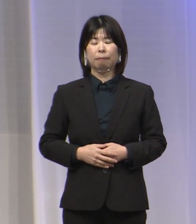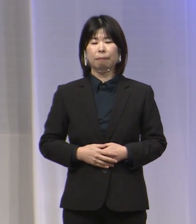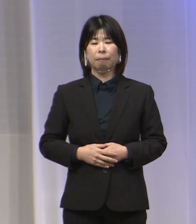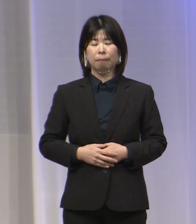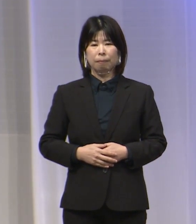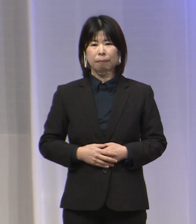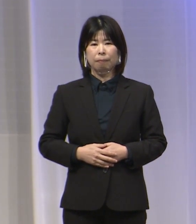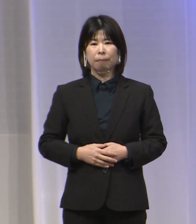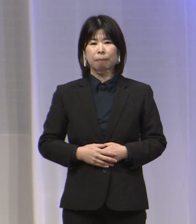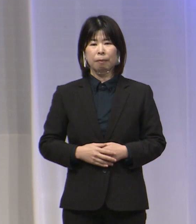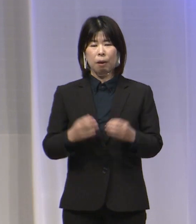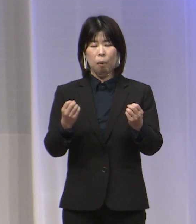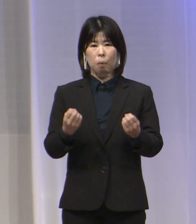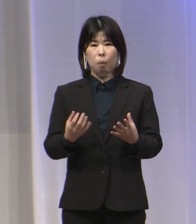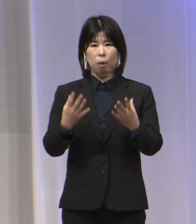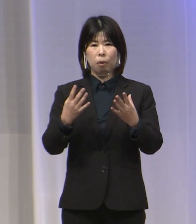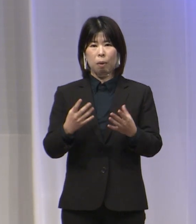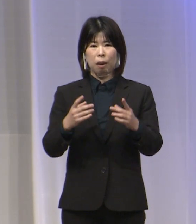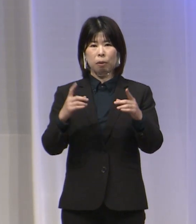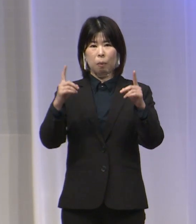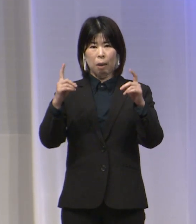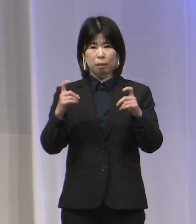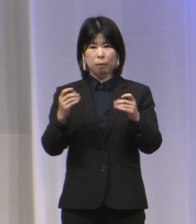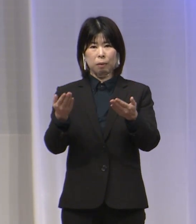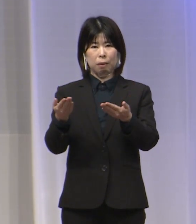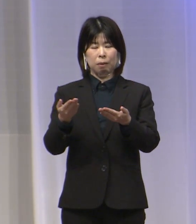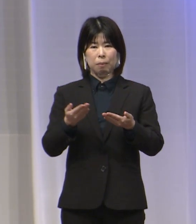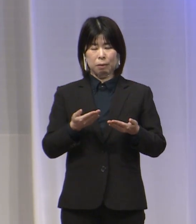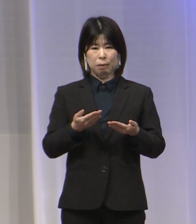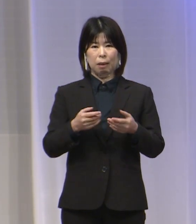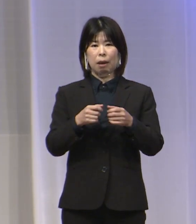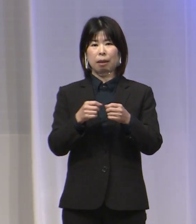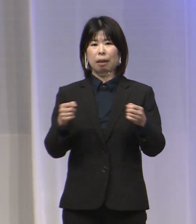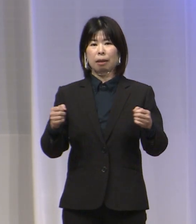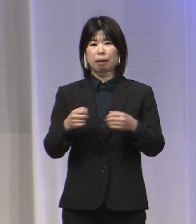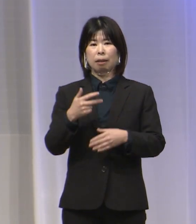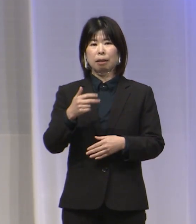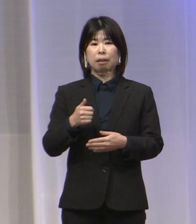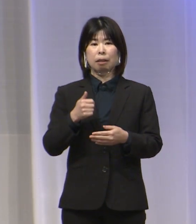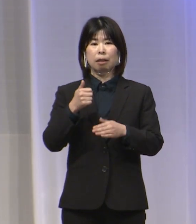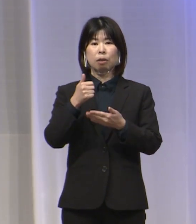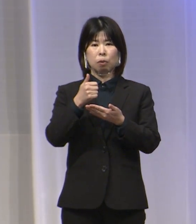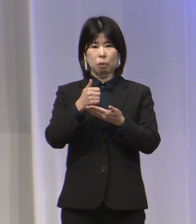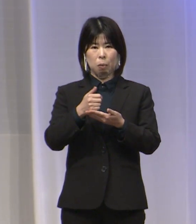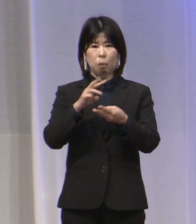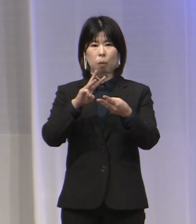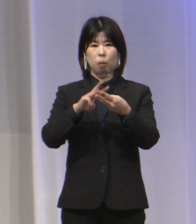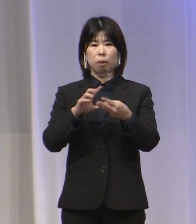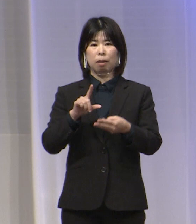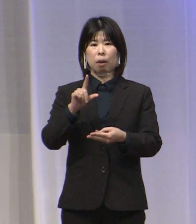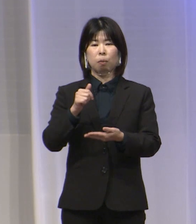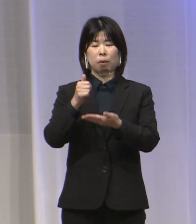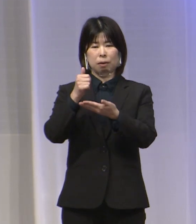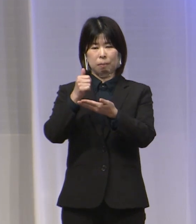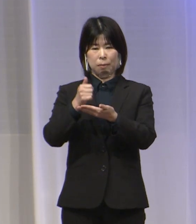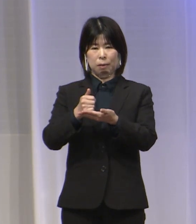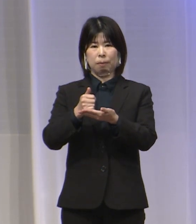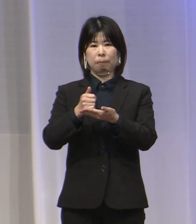またお祝いの言葉をいただきました長崎市長田上富久様